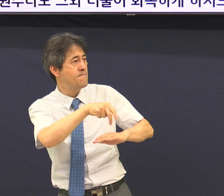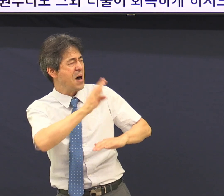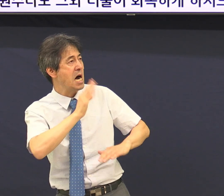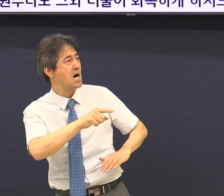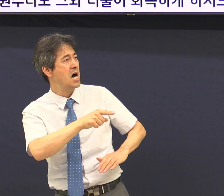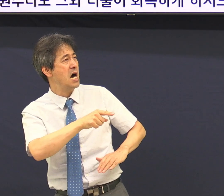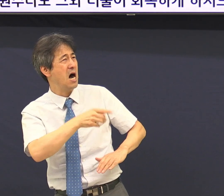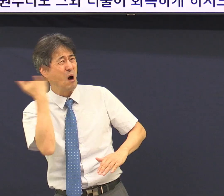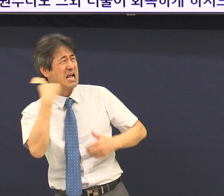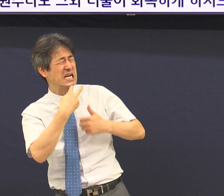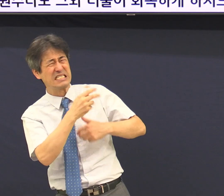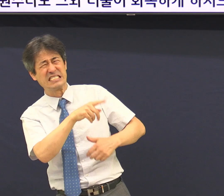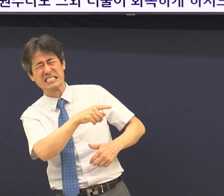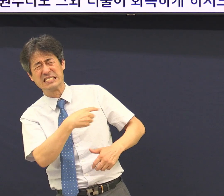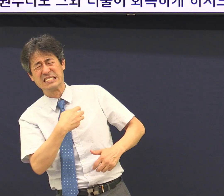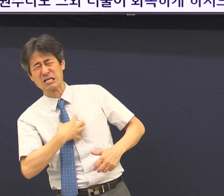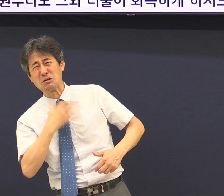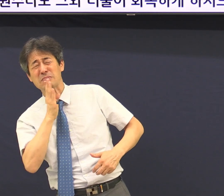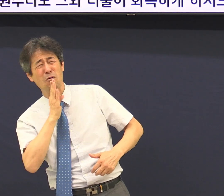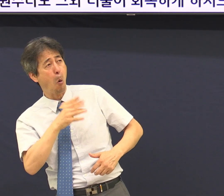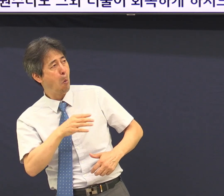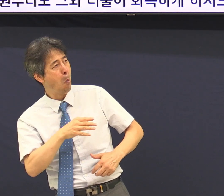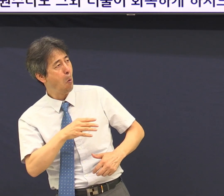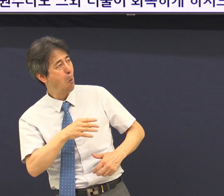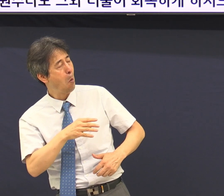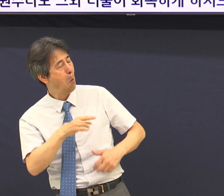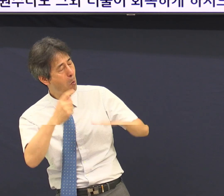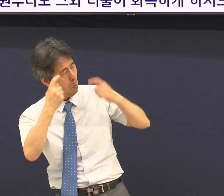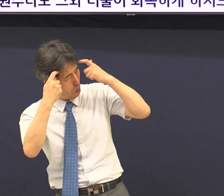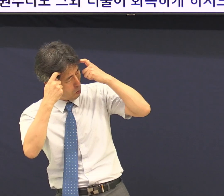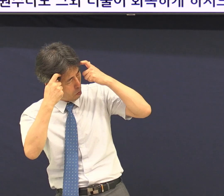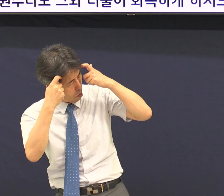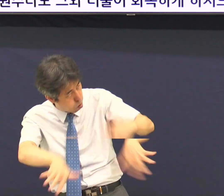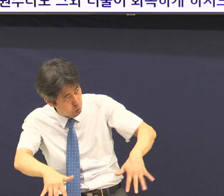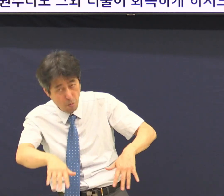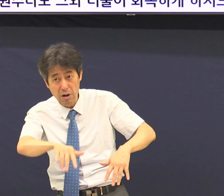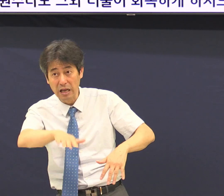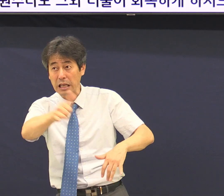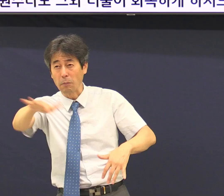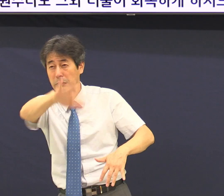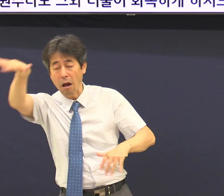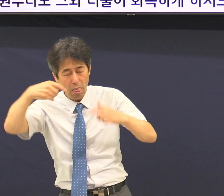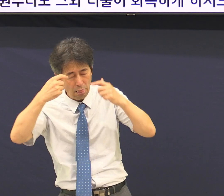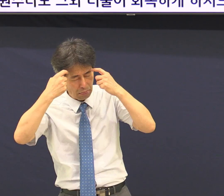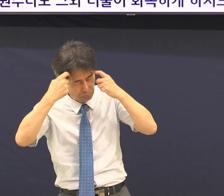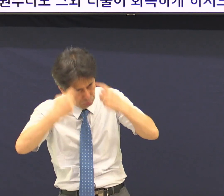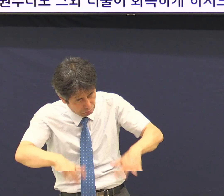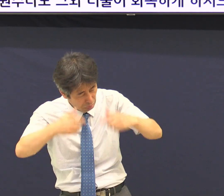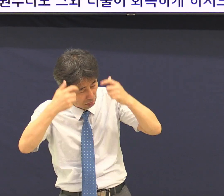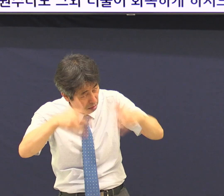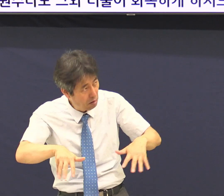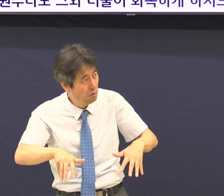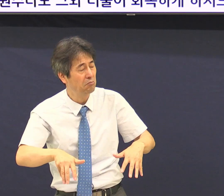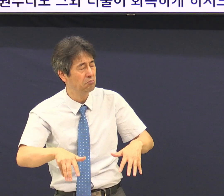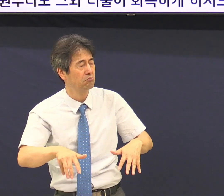그를 보기 싫어했고 그를 멸시했다고 한다면 그를 멸시했던